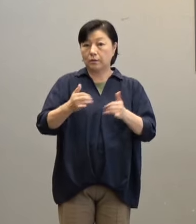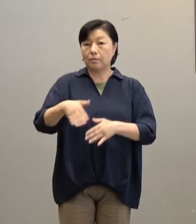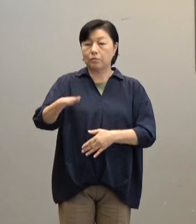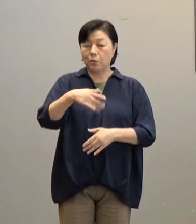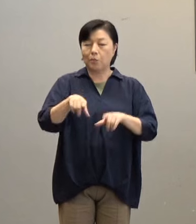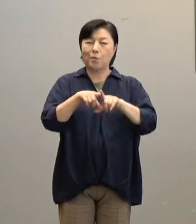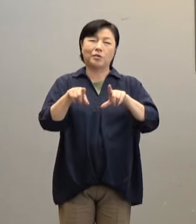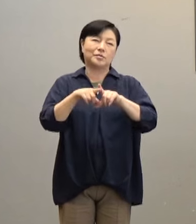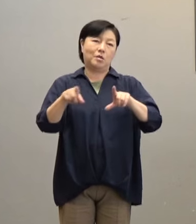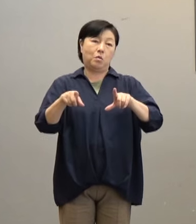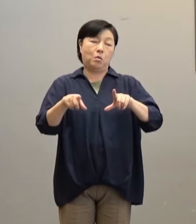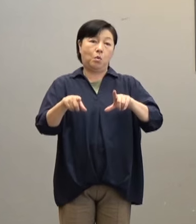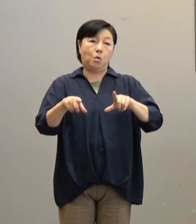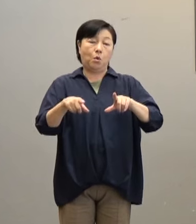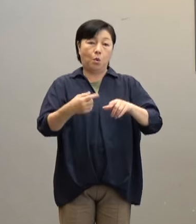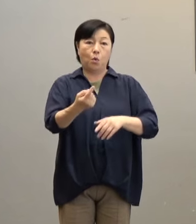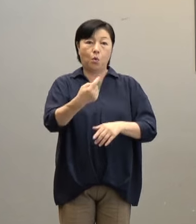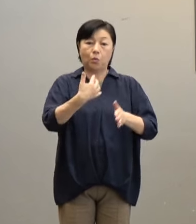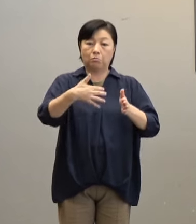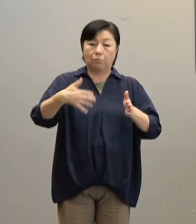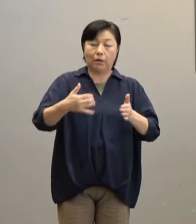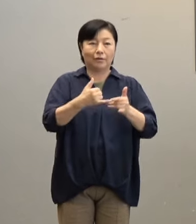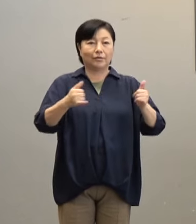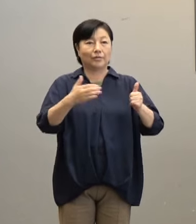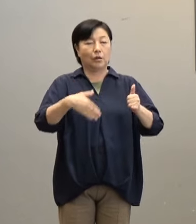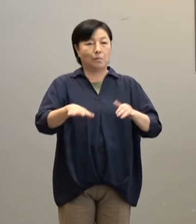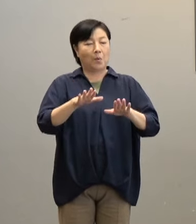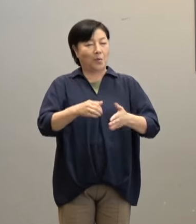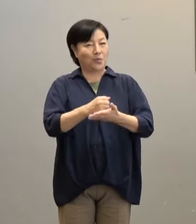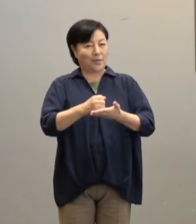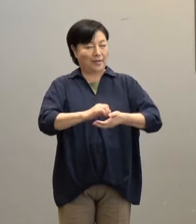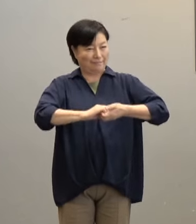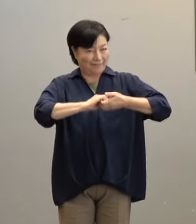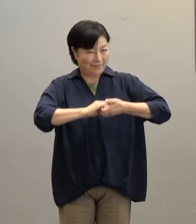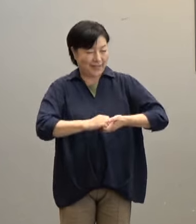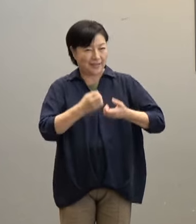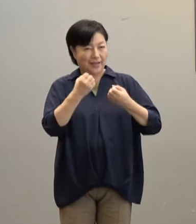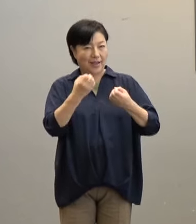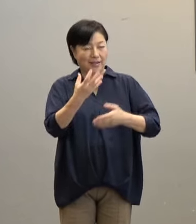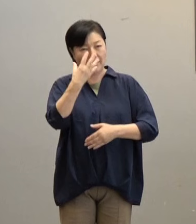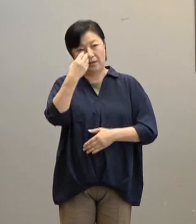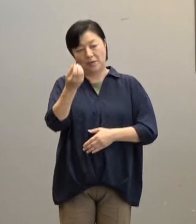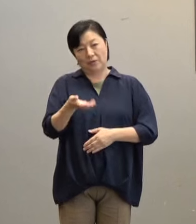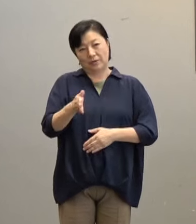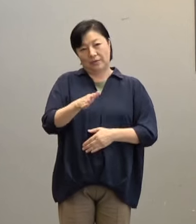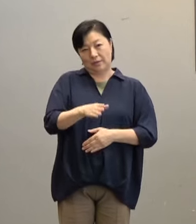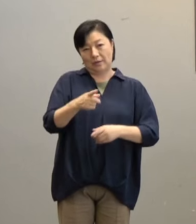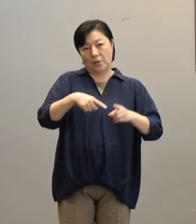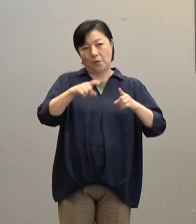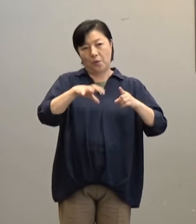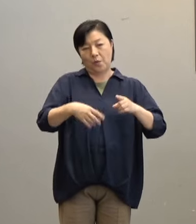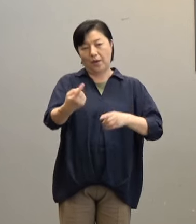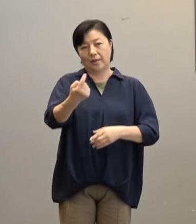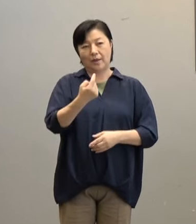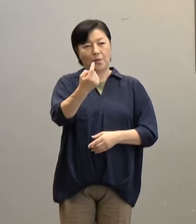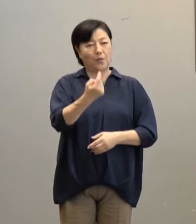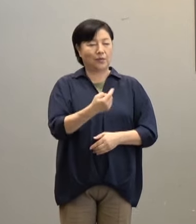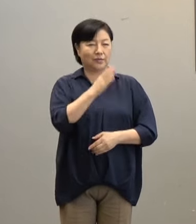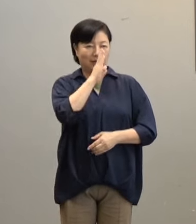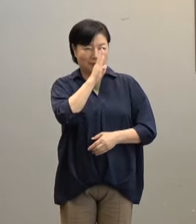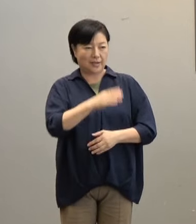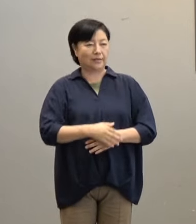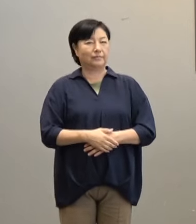ちろんまだ訪れたことのない方もこの機会にぜひ新たな魅力が加わった柏の葉公園にお越しいただければと思